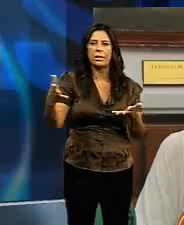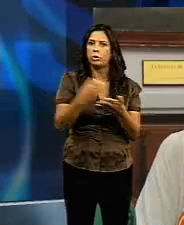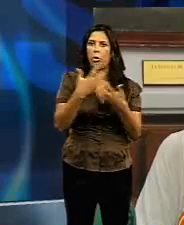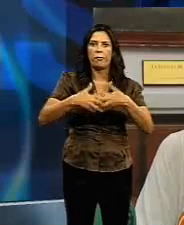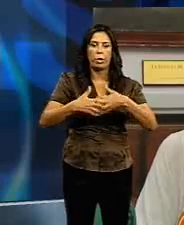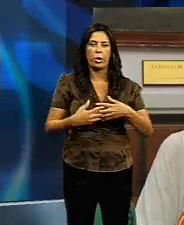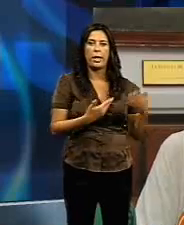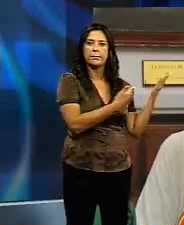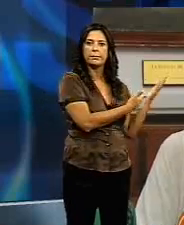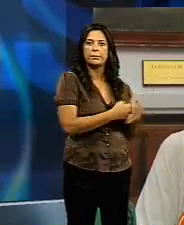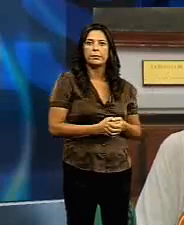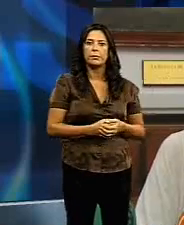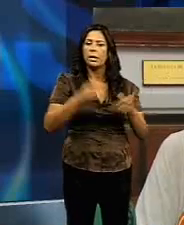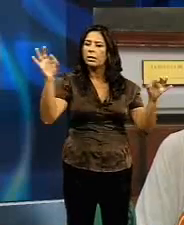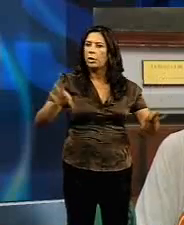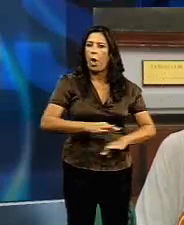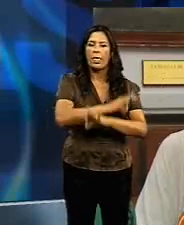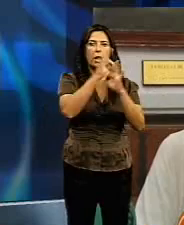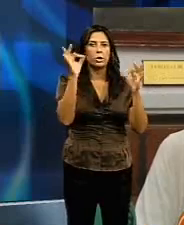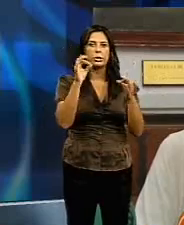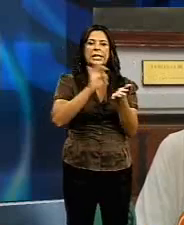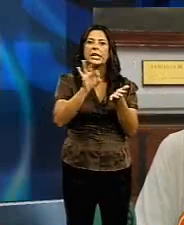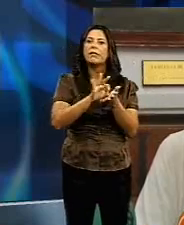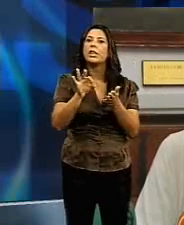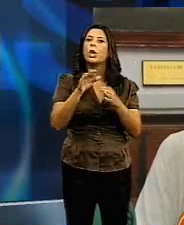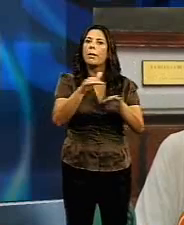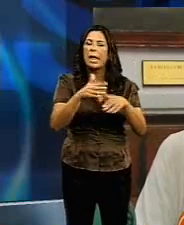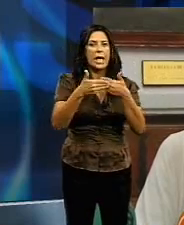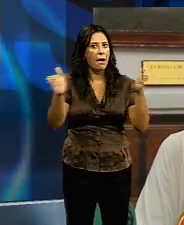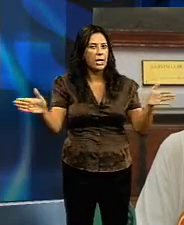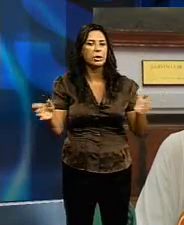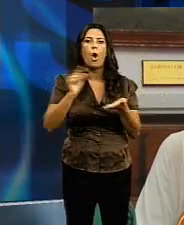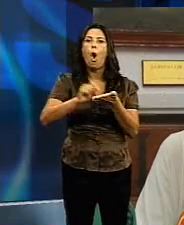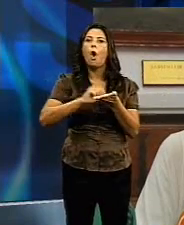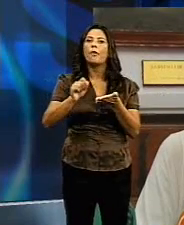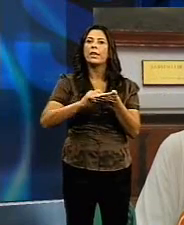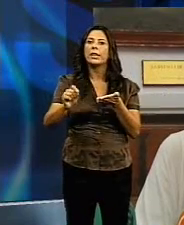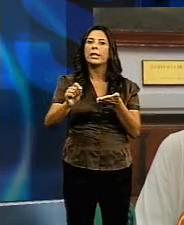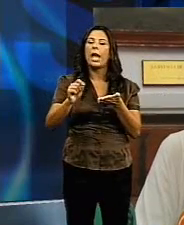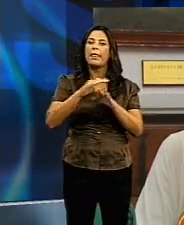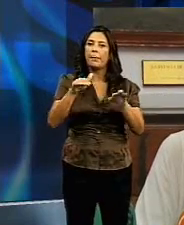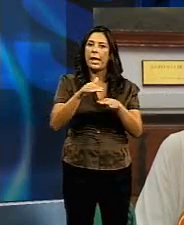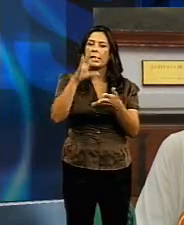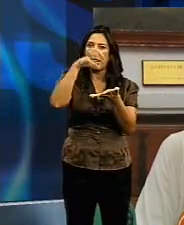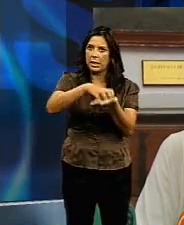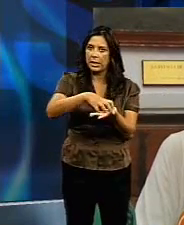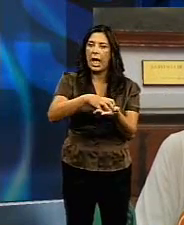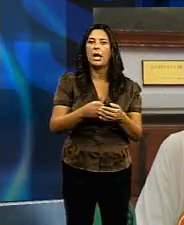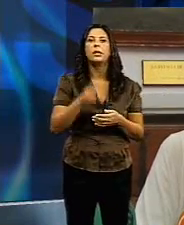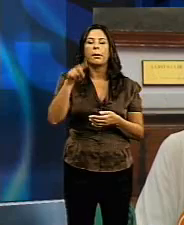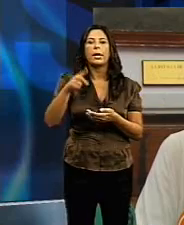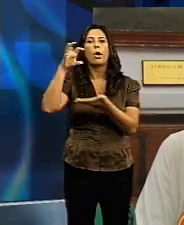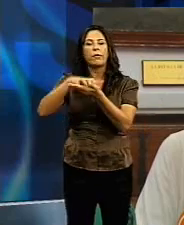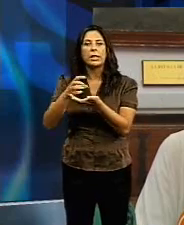toda la noche permanecerán abiertos todos los servicios de playa, las oficinas de playa del módulo central, la oficina de información y turismo